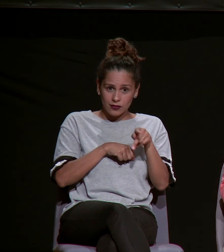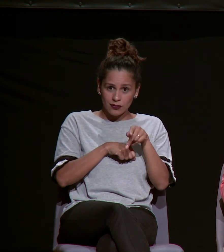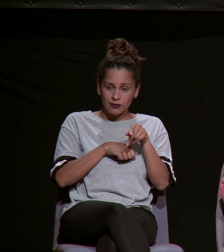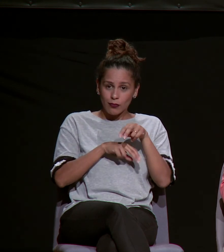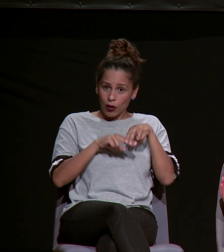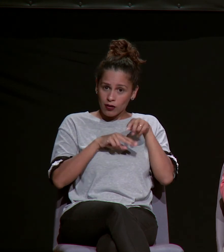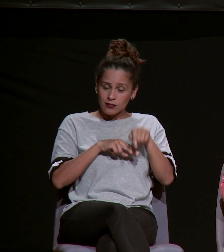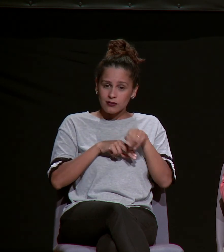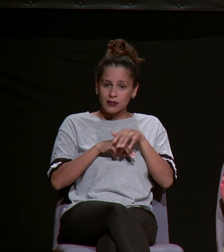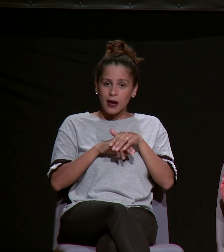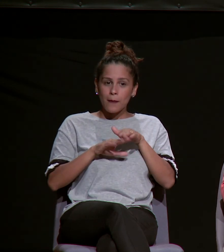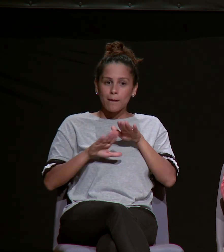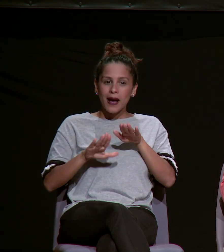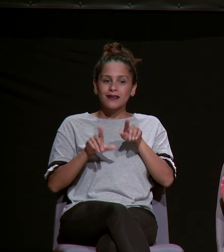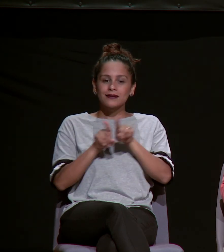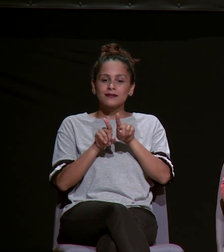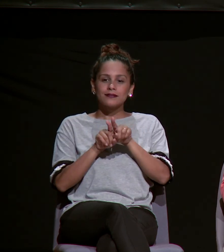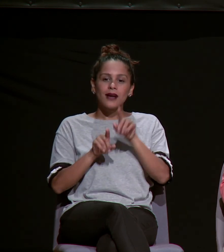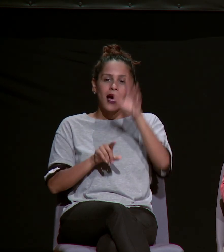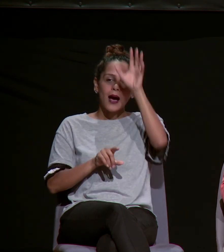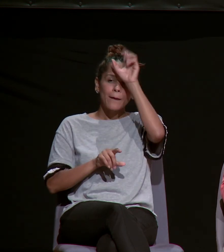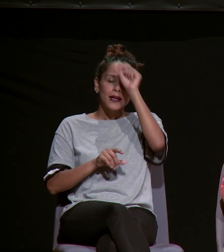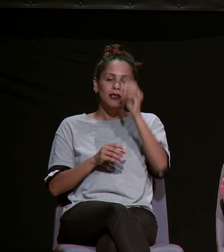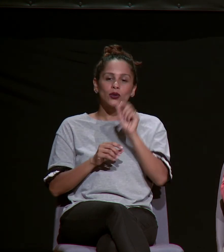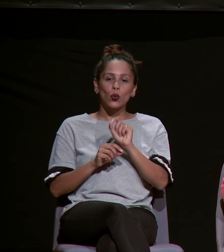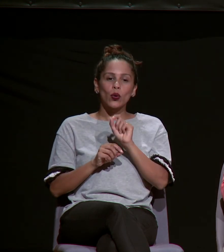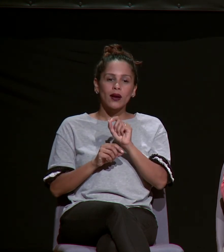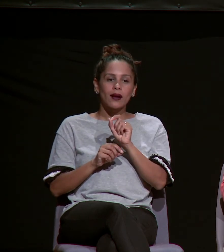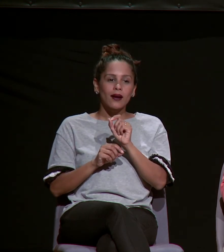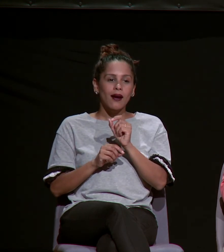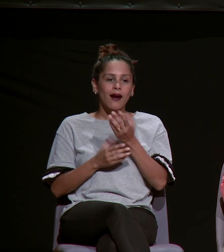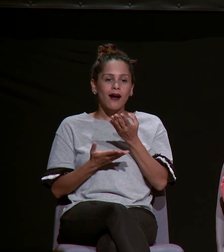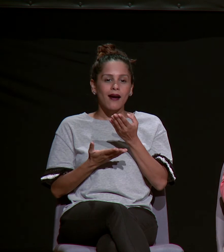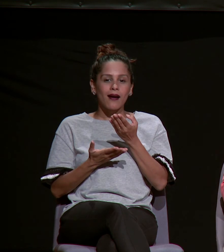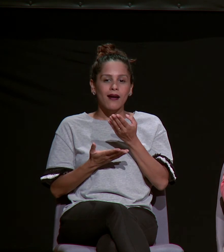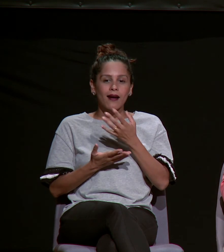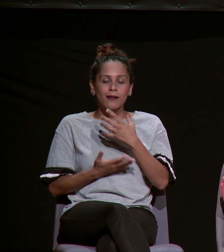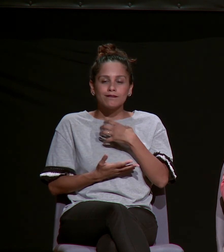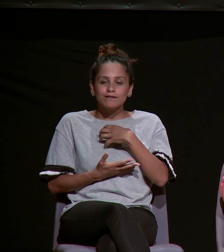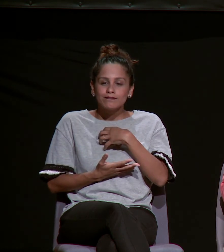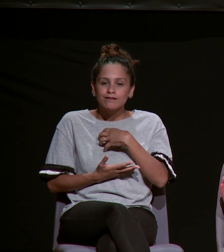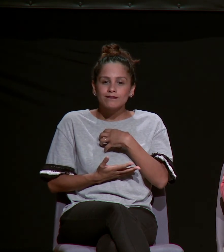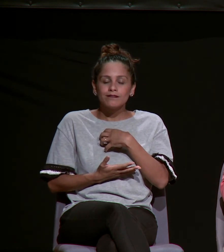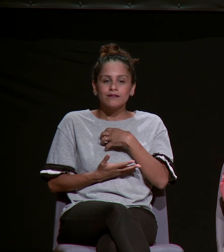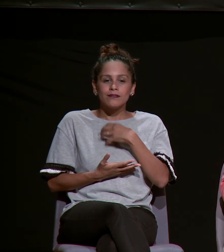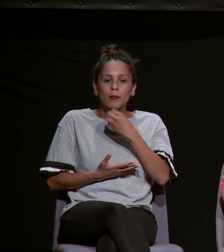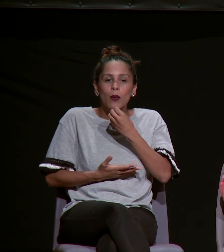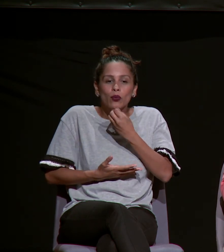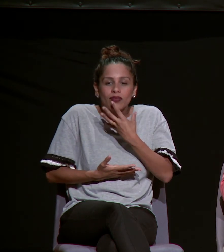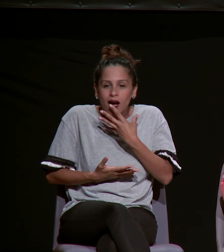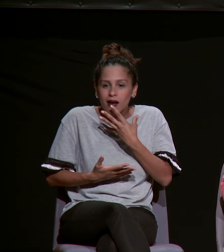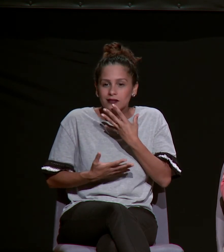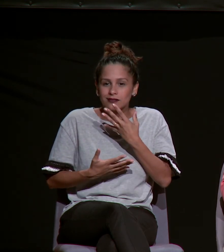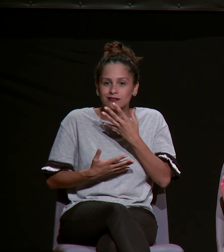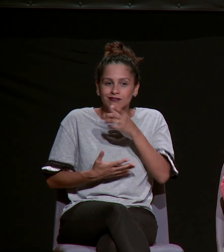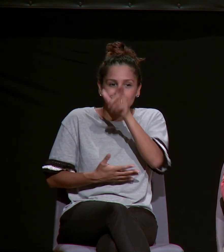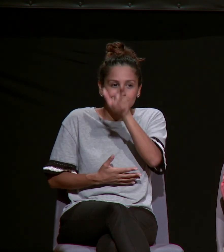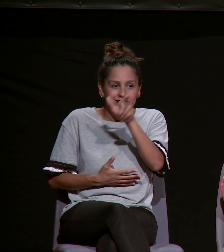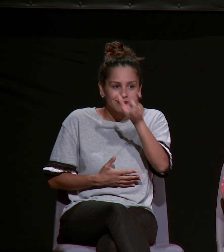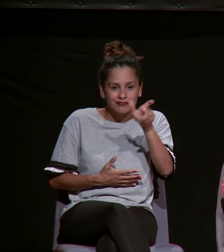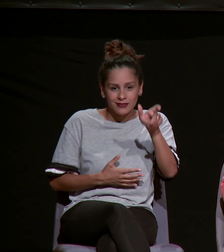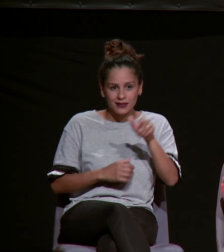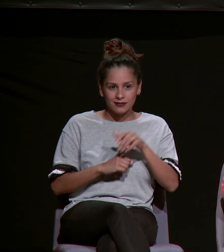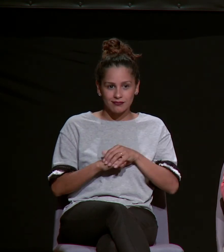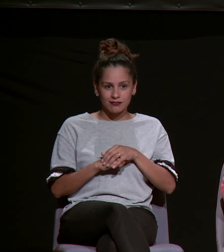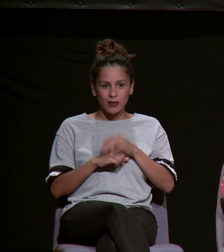do outro, porque a gente tem que exercê-la o tempo todo, né? Às vezes o melhor a fazer é calar frente ao aluno, às vezes o